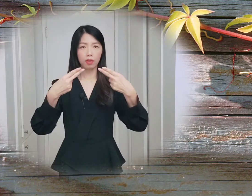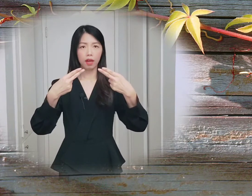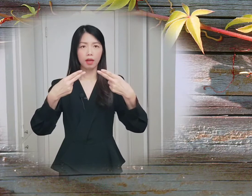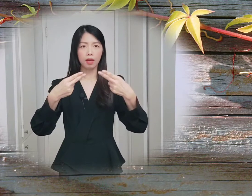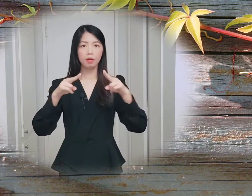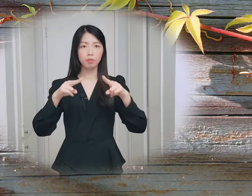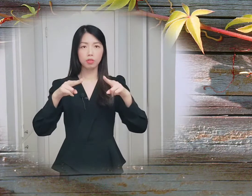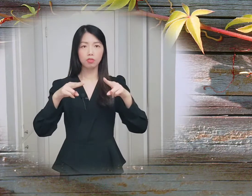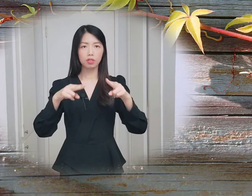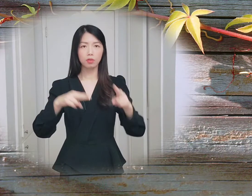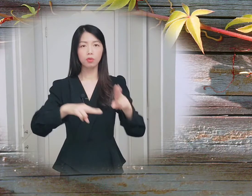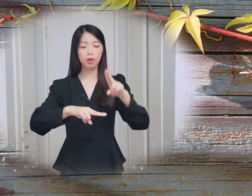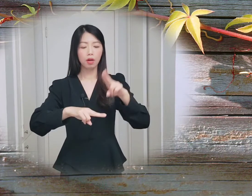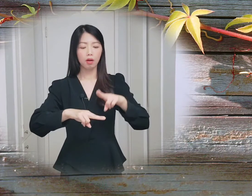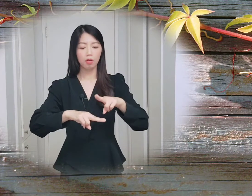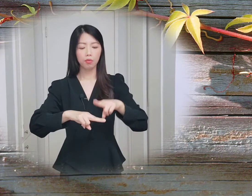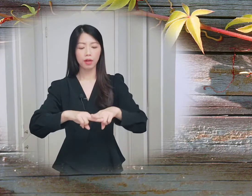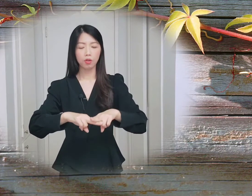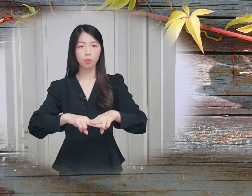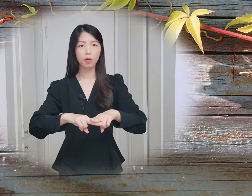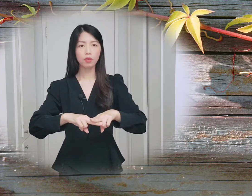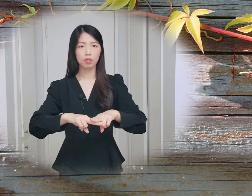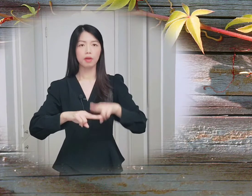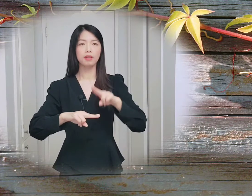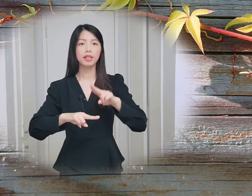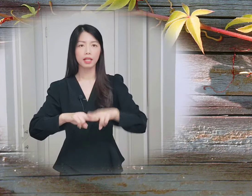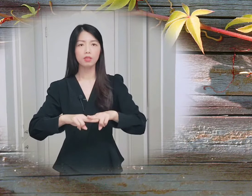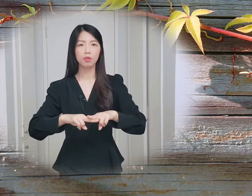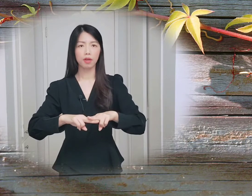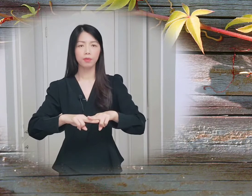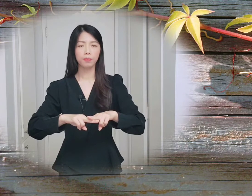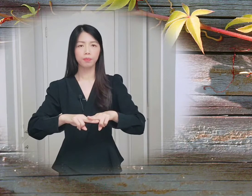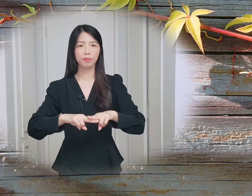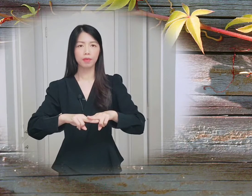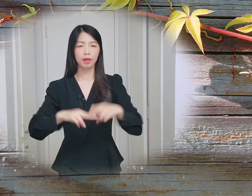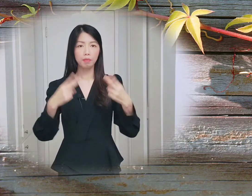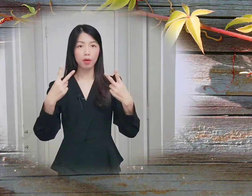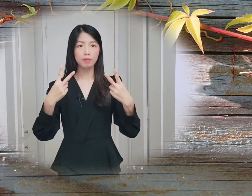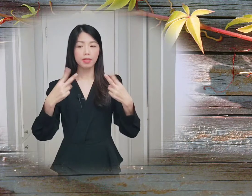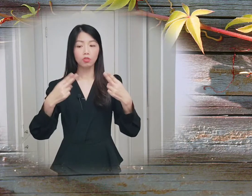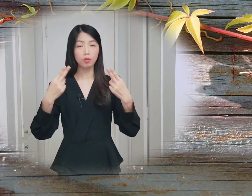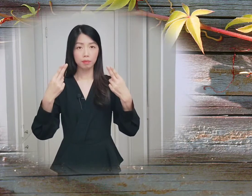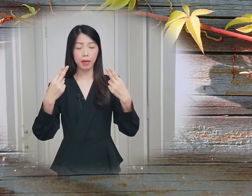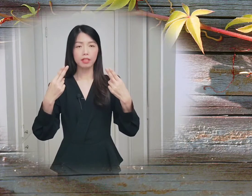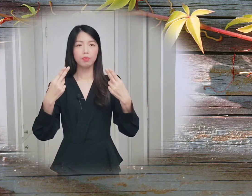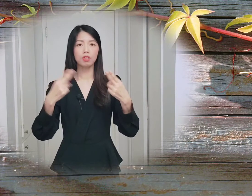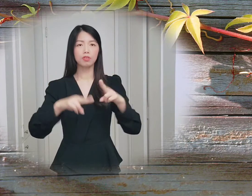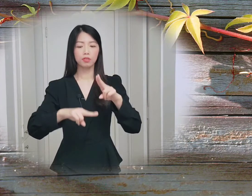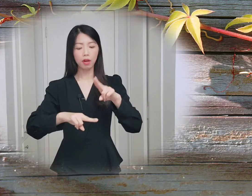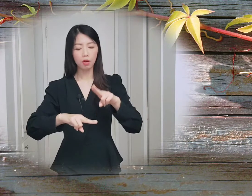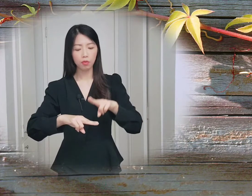검지중지를 이렇게 붙여주시고 위아래로 포개해 주시면 자리 수어예요. 벌리지 마시고